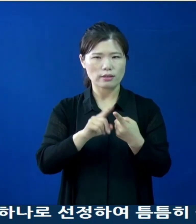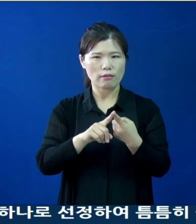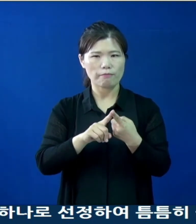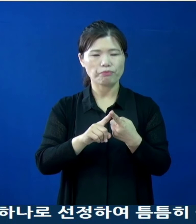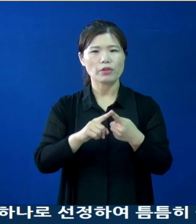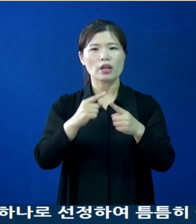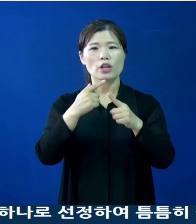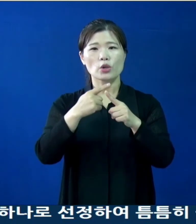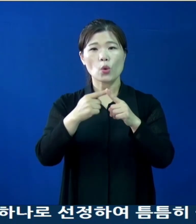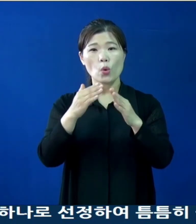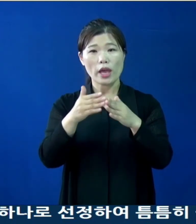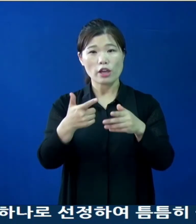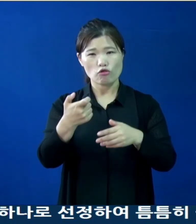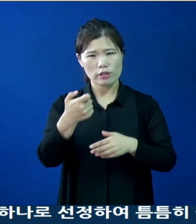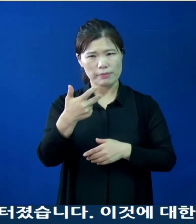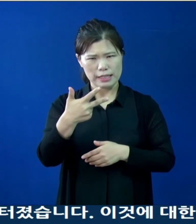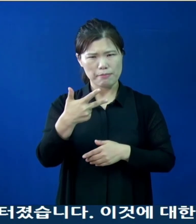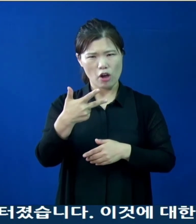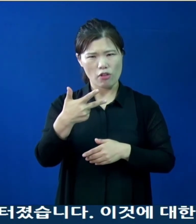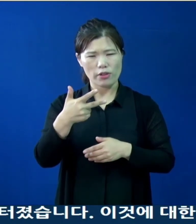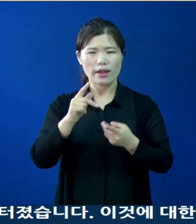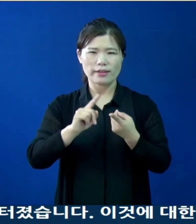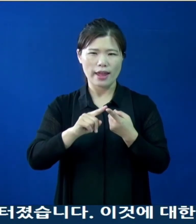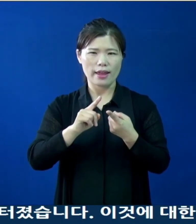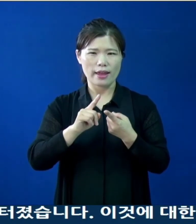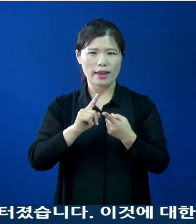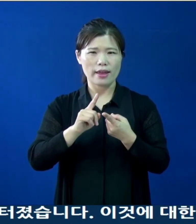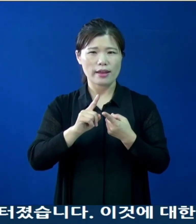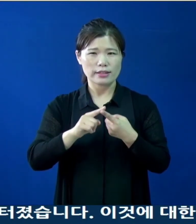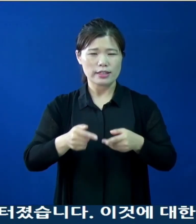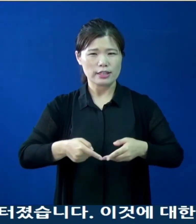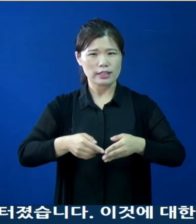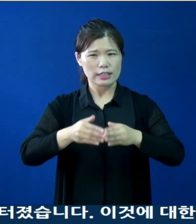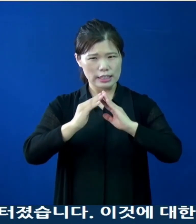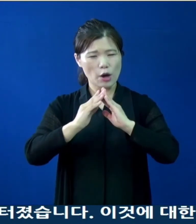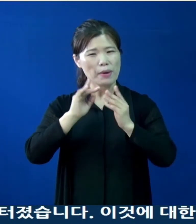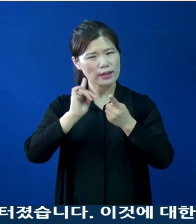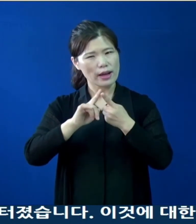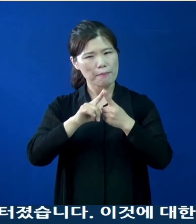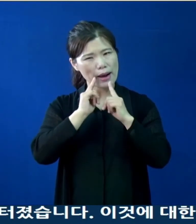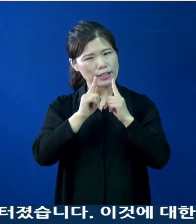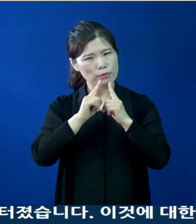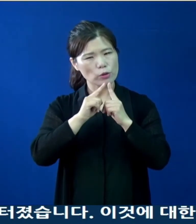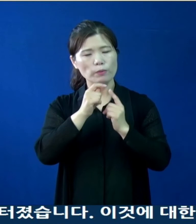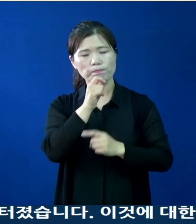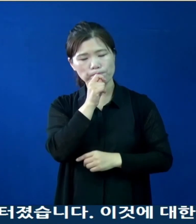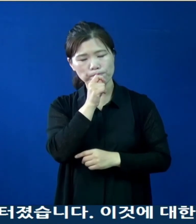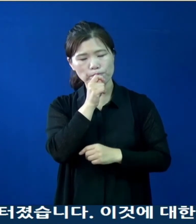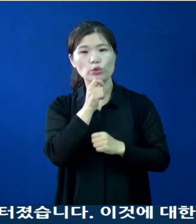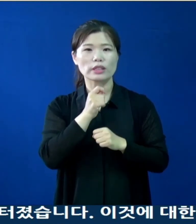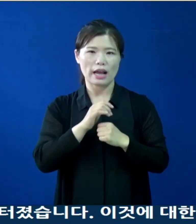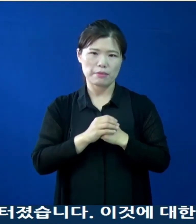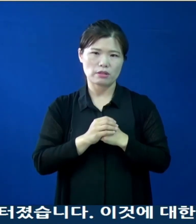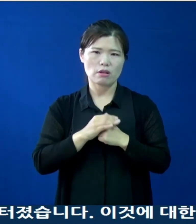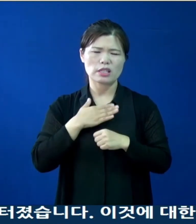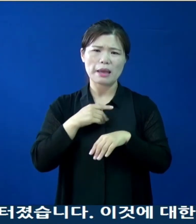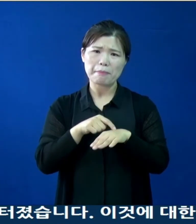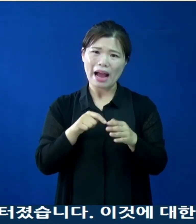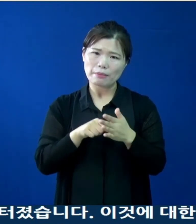말씀, 이 예배를 주님 앞에 올려드리며 정한이 말씀을 묵상하면서 제 마음속에